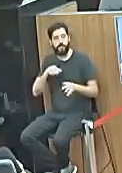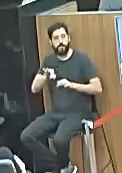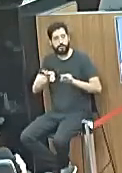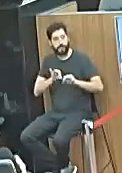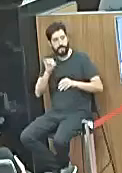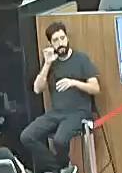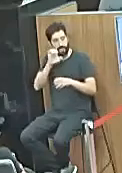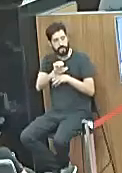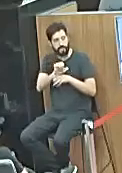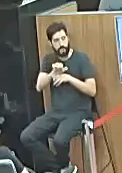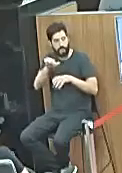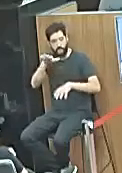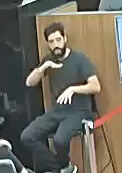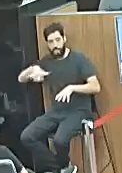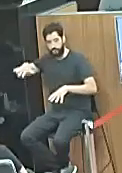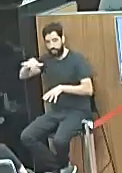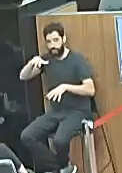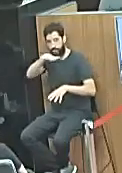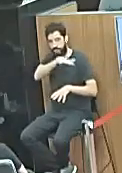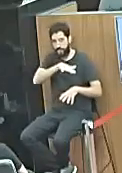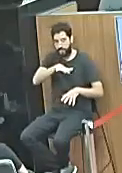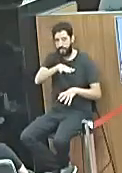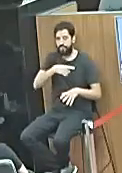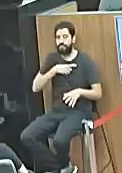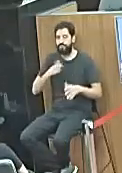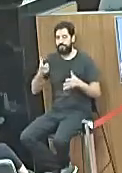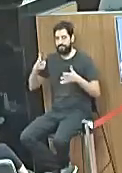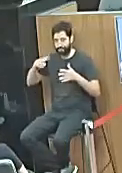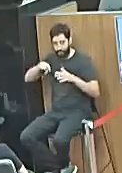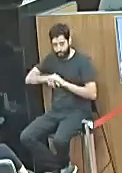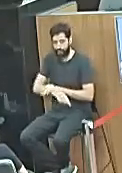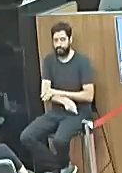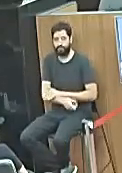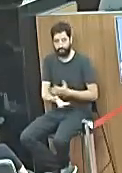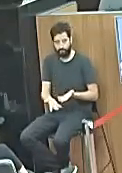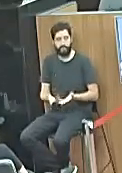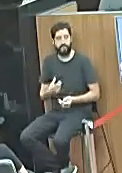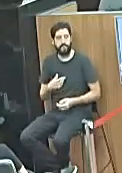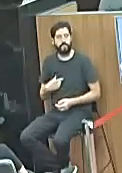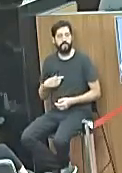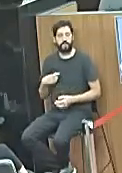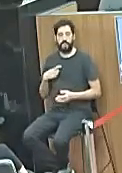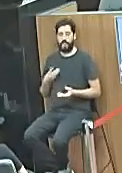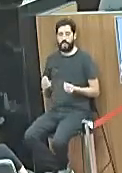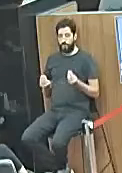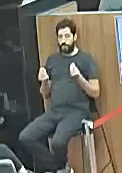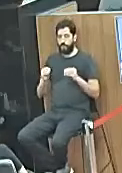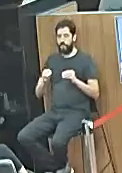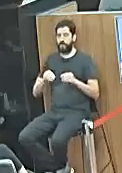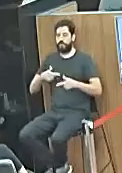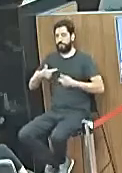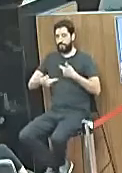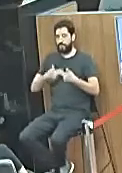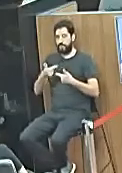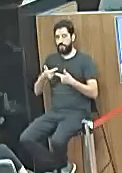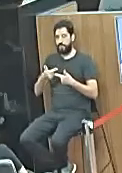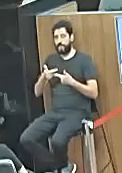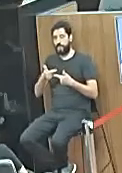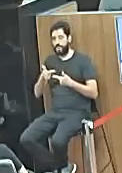regionalização dos serviços de alta complexidade com a implantação dos serviços de acolhimento familiar